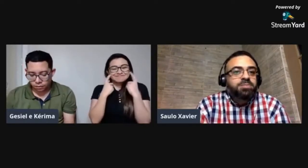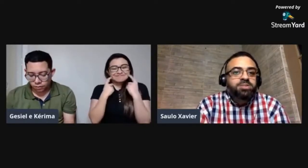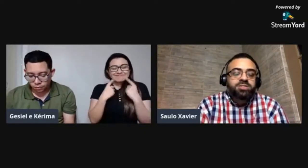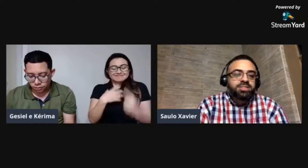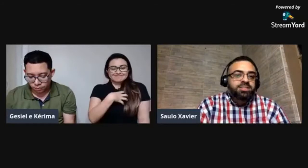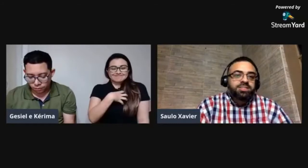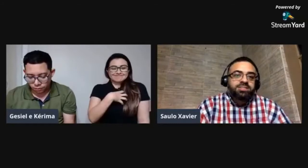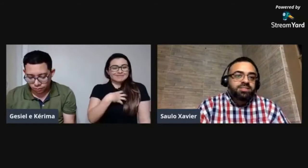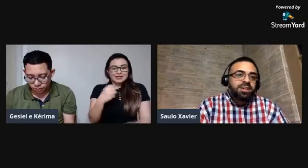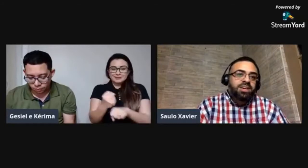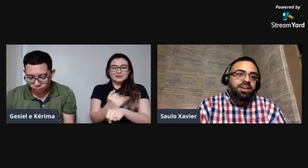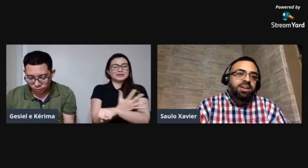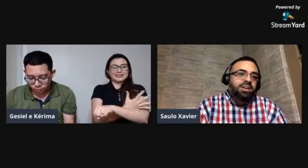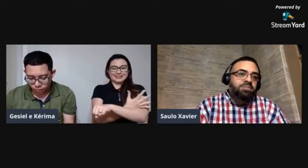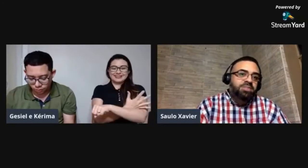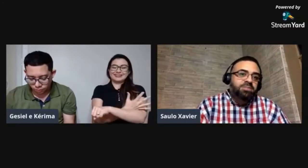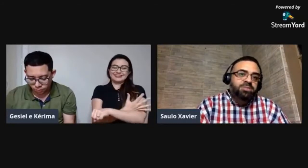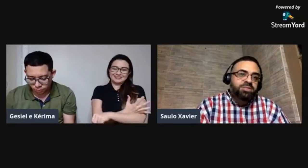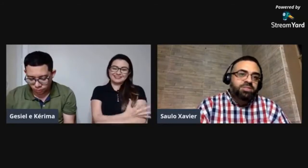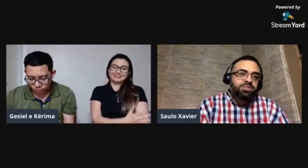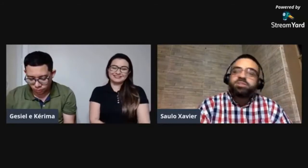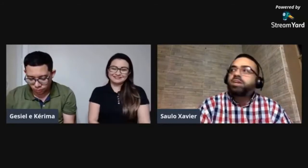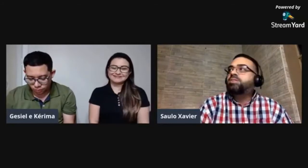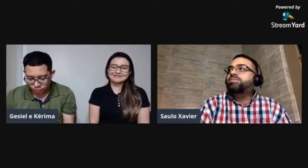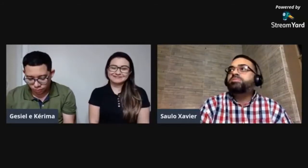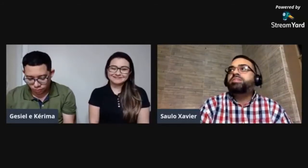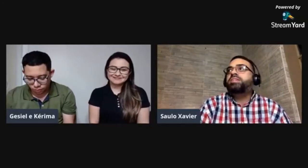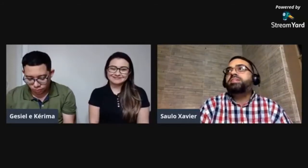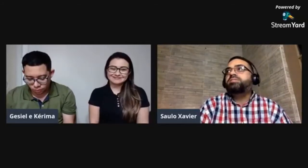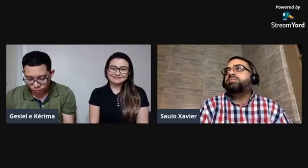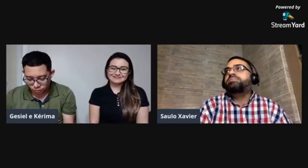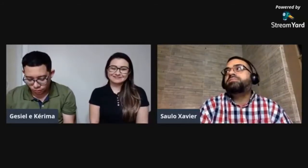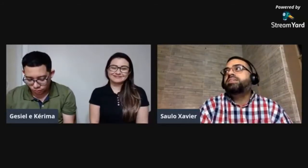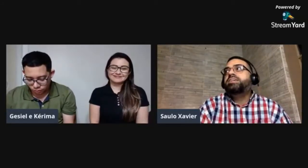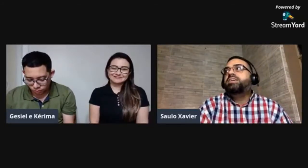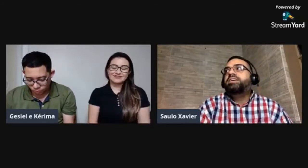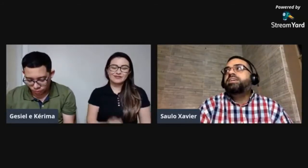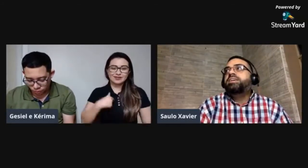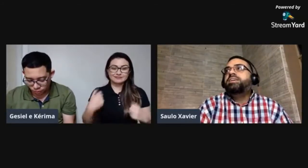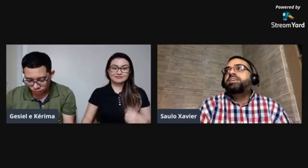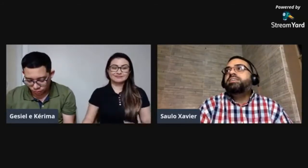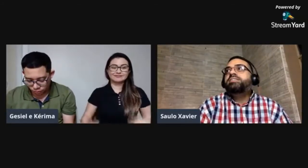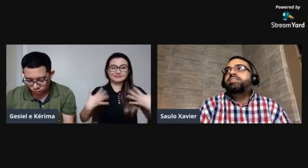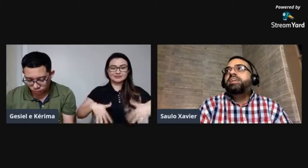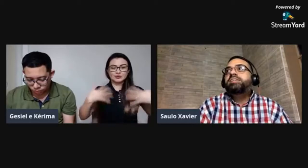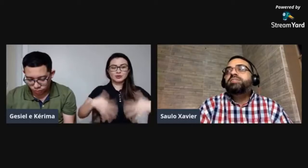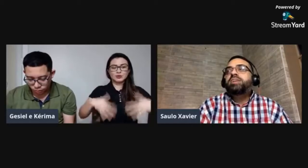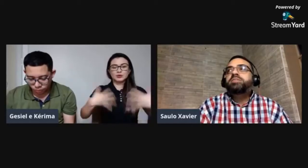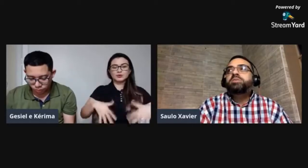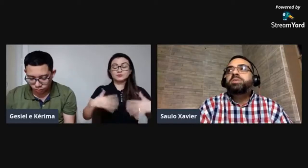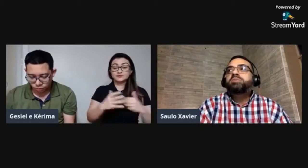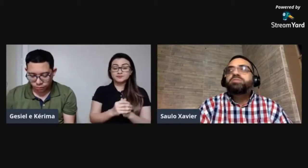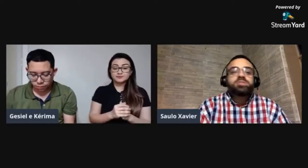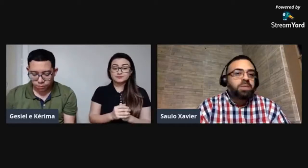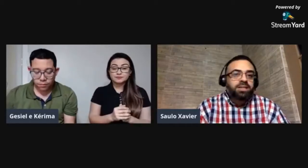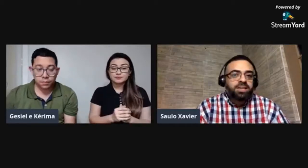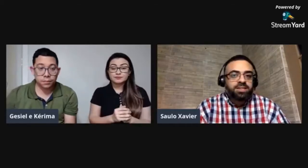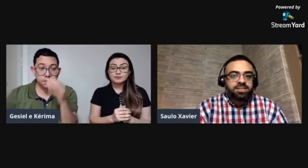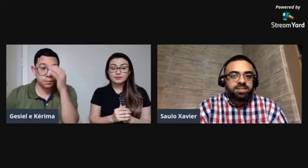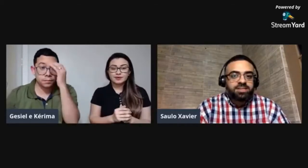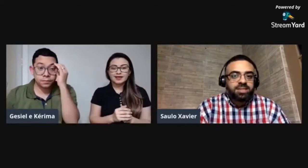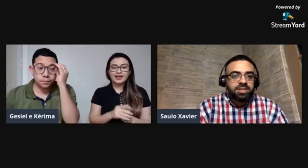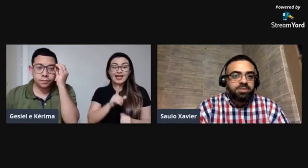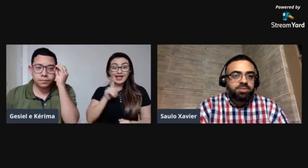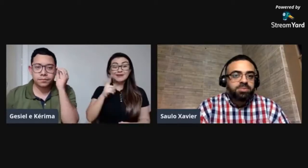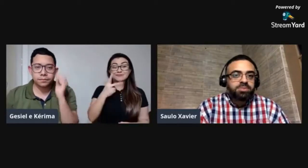É muito emocionante. É muito emocionante. Foi um negócio muito incrível. E assim, eles falando comigo como se eu fosse pai